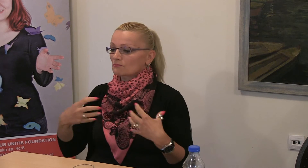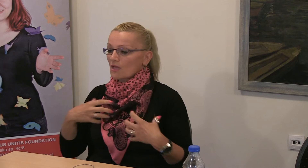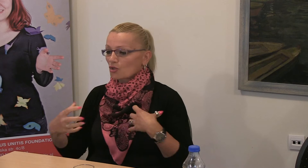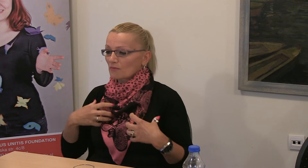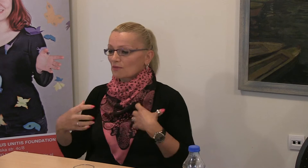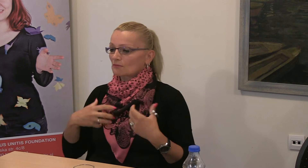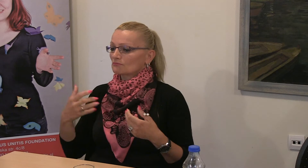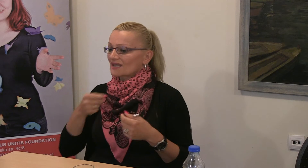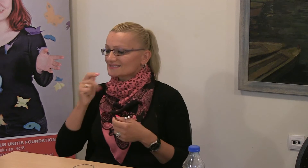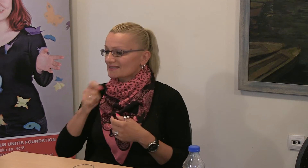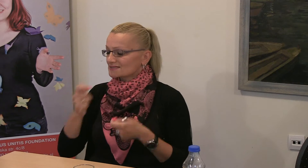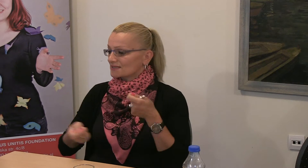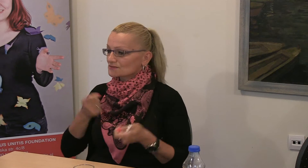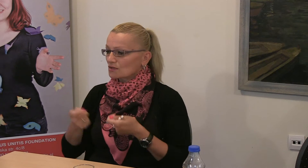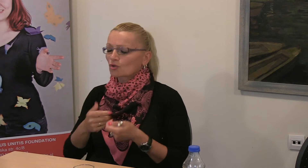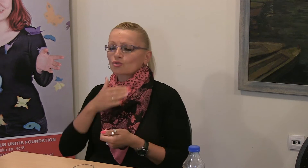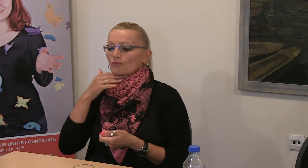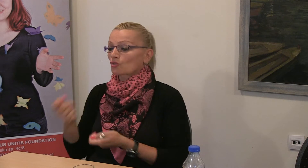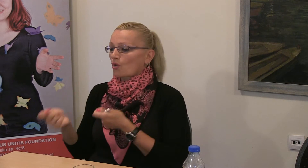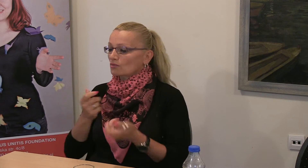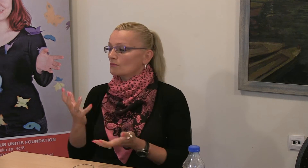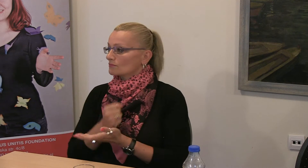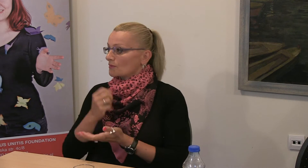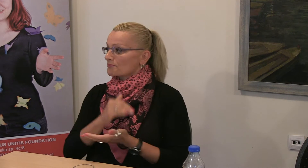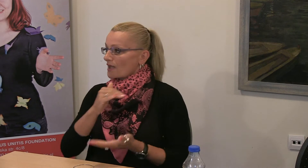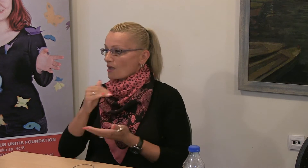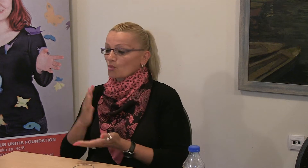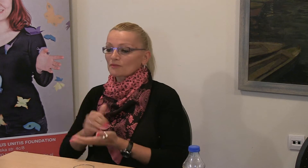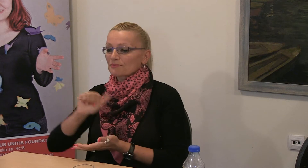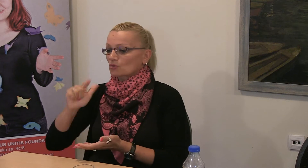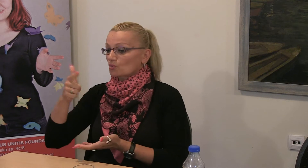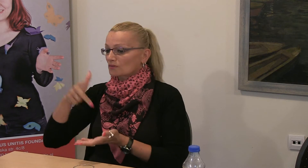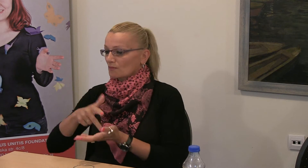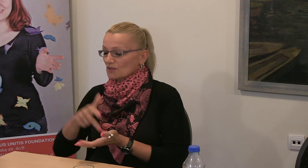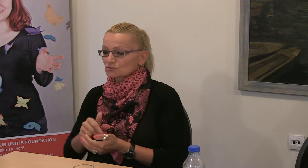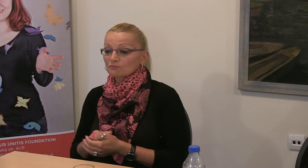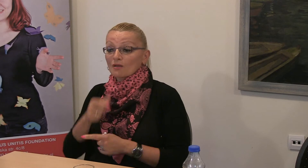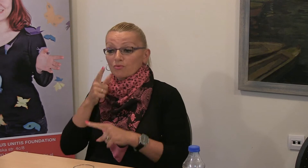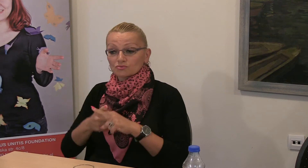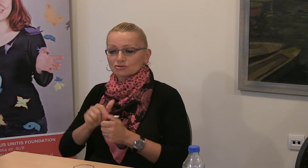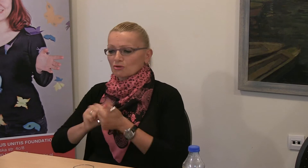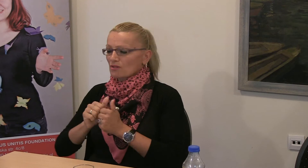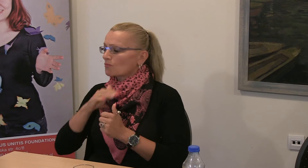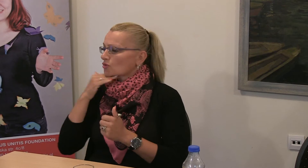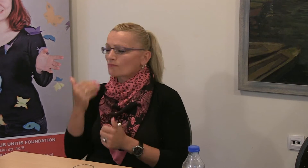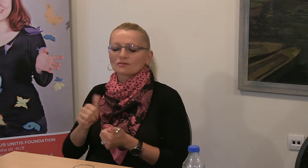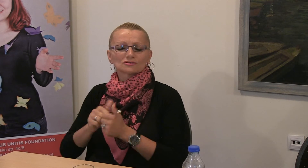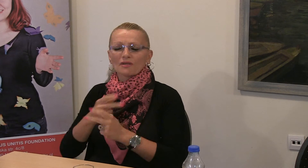folklorne, pantomimu, sekcije, uglavnom sve pobeđujemo u sportskim